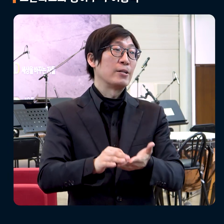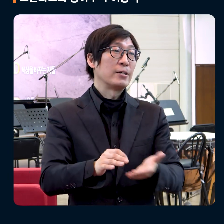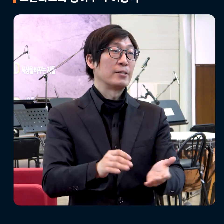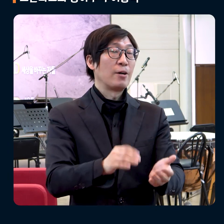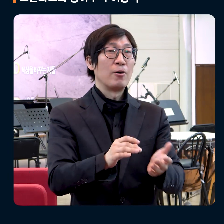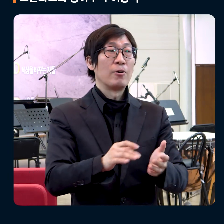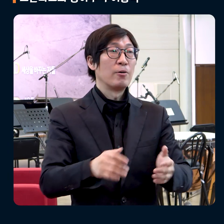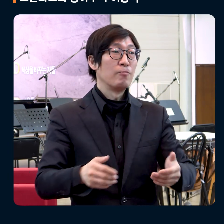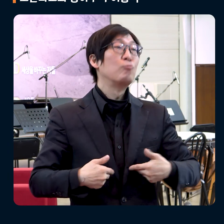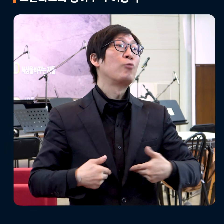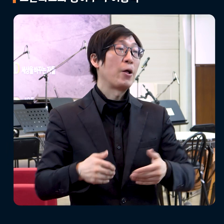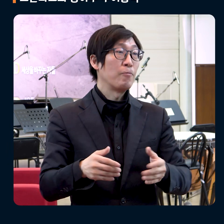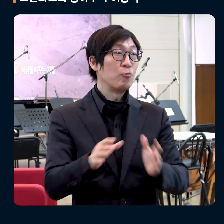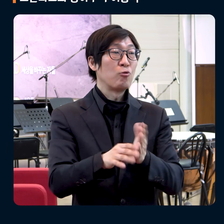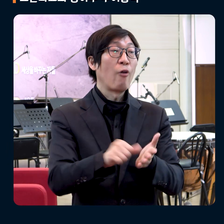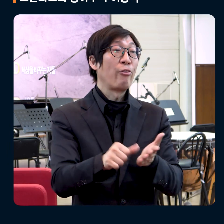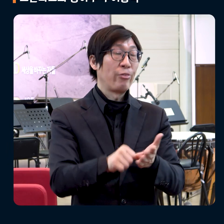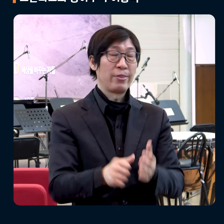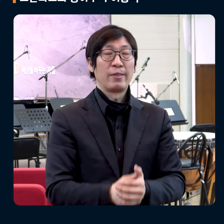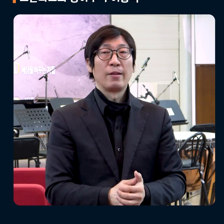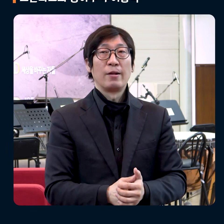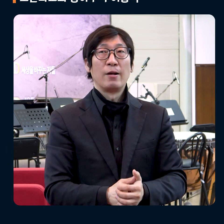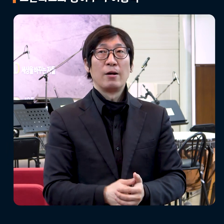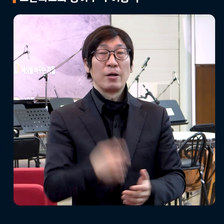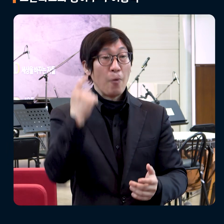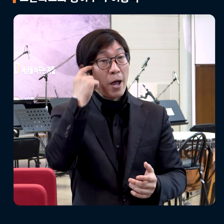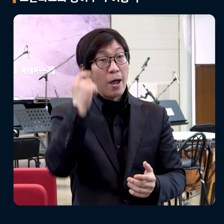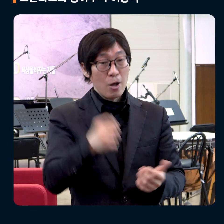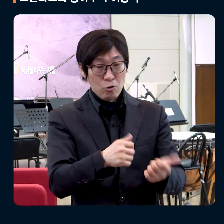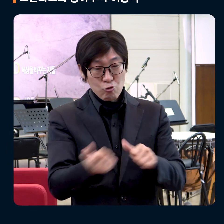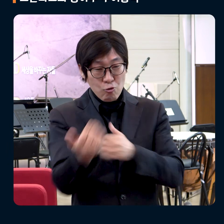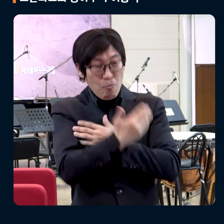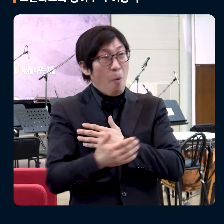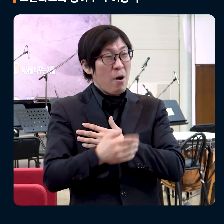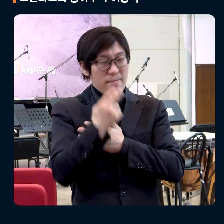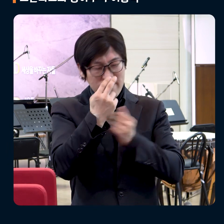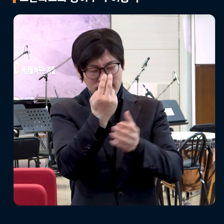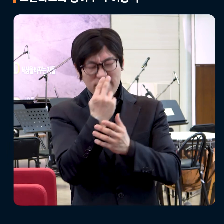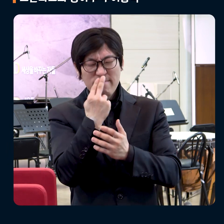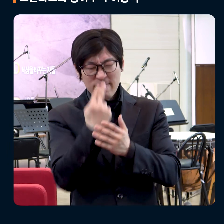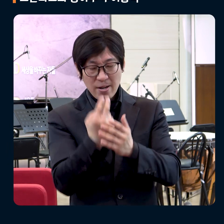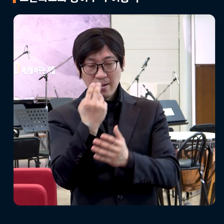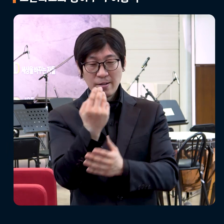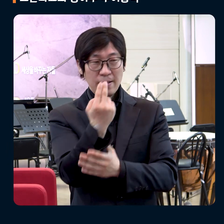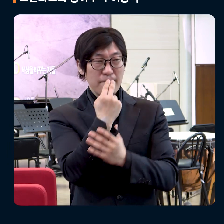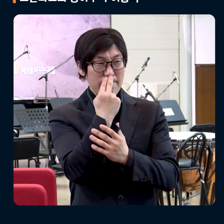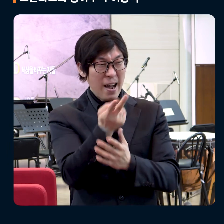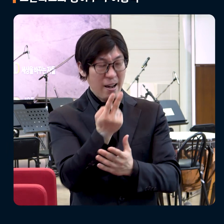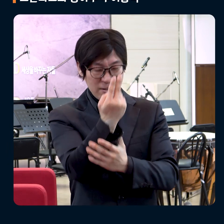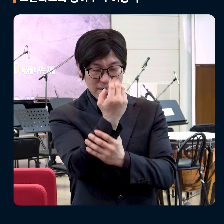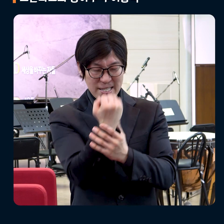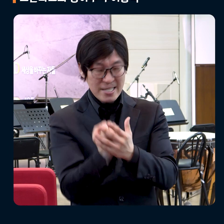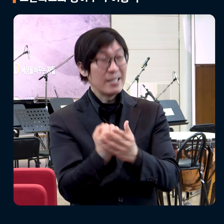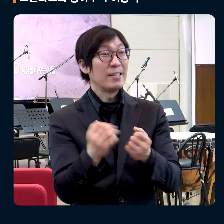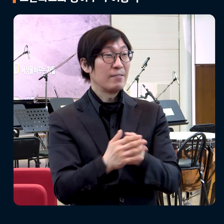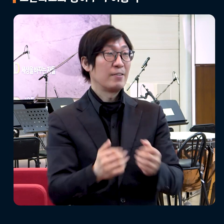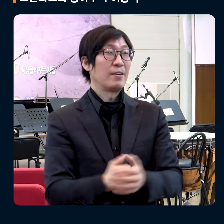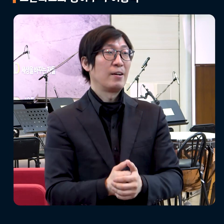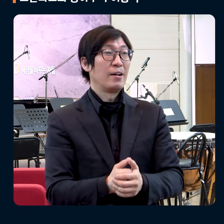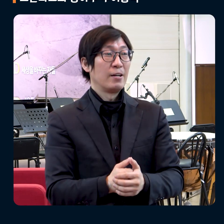시체가 썩고 막 엉망이에요. 그런데 이걸 쫙 바르지 않습니까? 그러면 썩은 냄새가 싹